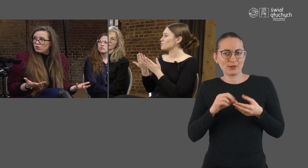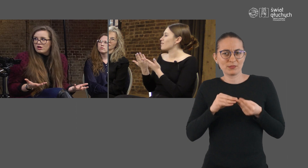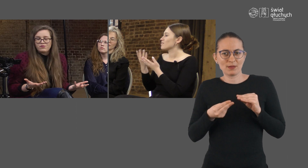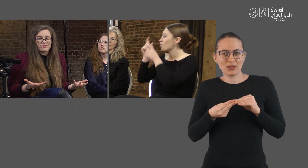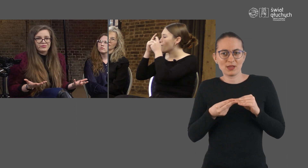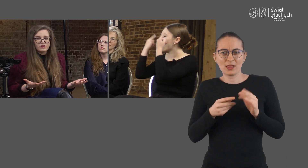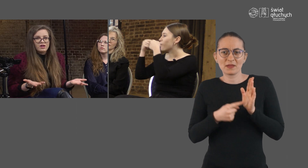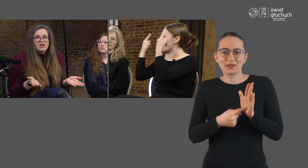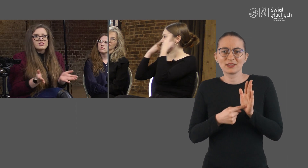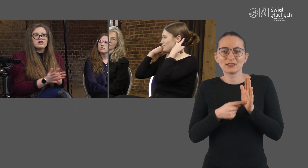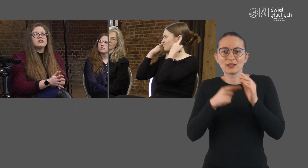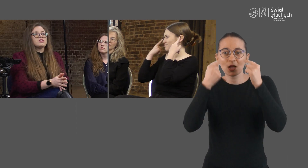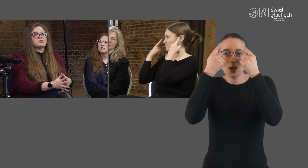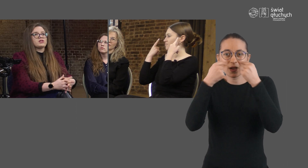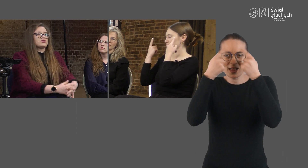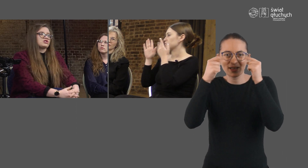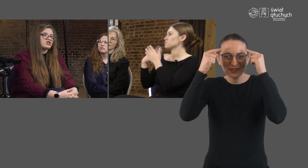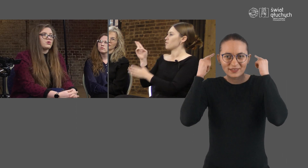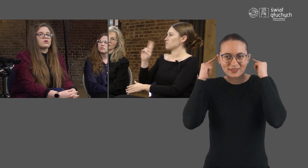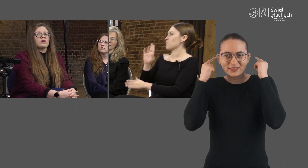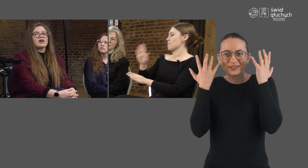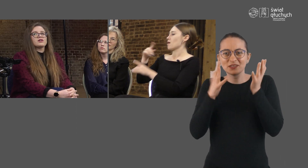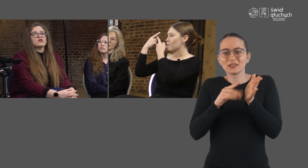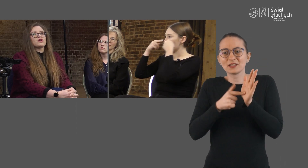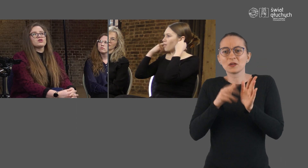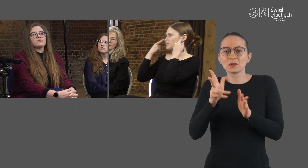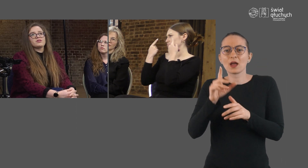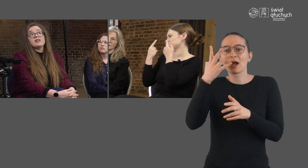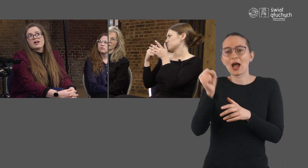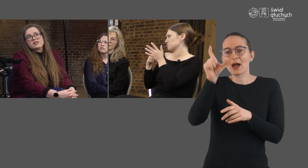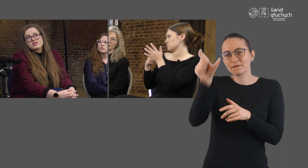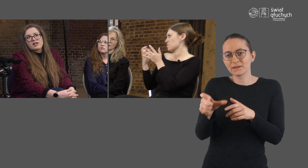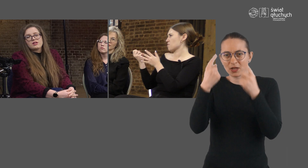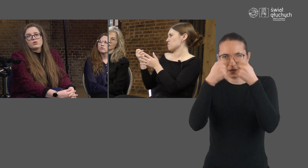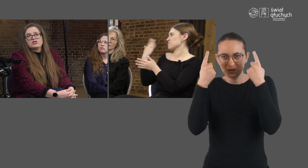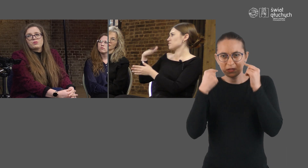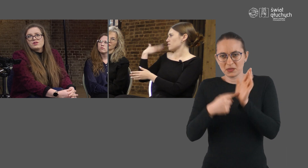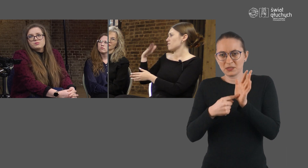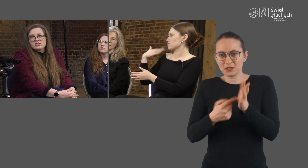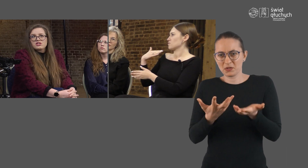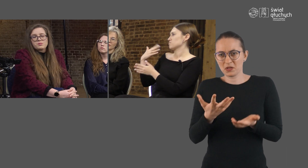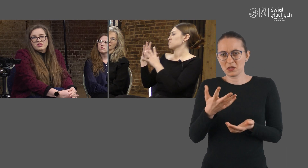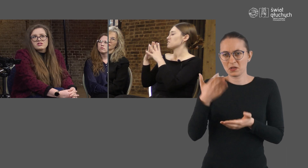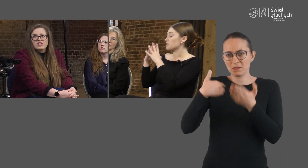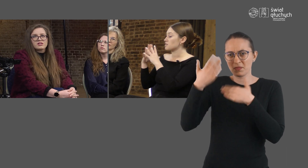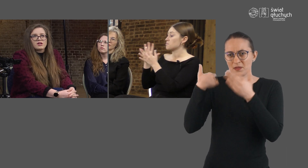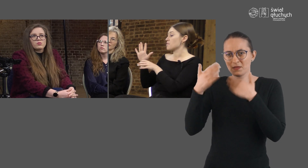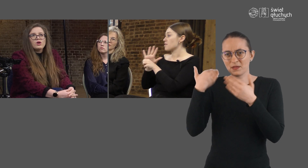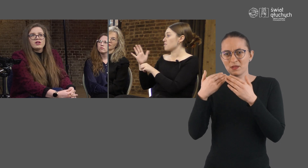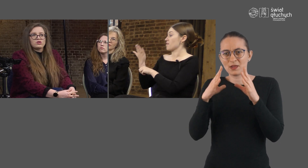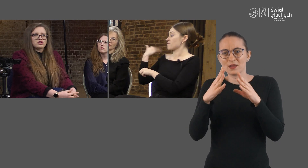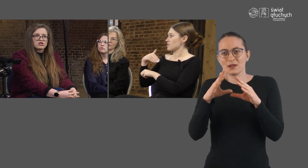noszenie okularów. Czyli na przykład jak ktoś nosił okulary, to kilkanaście lat temu, jeszcze powiedzmy 10-15